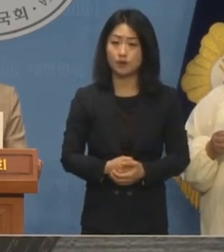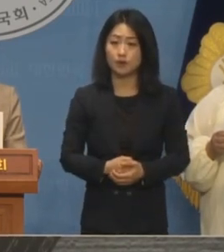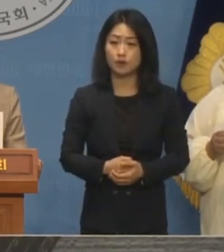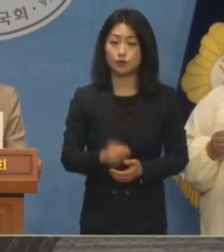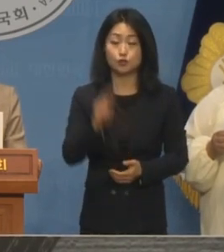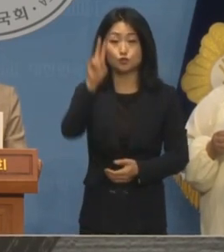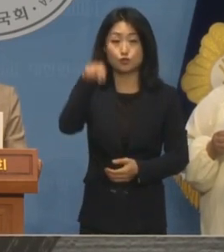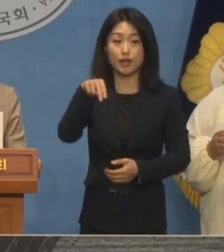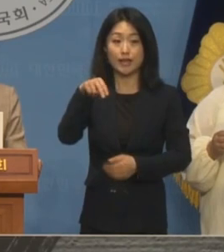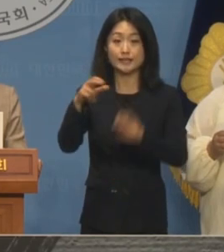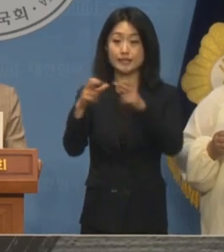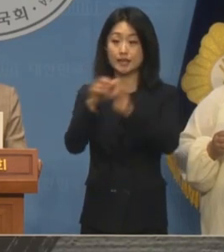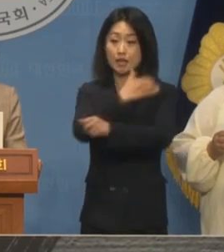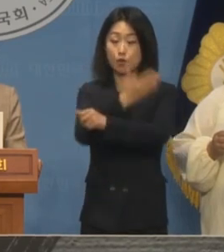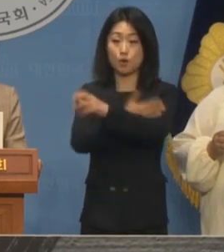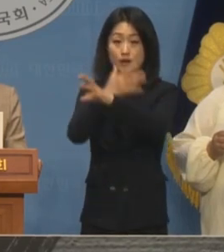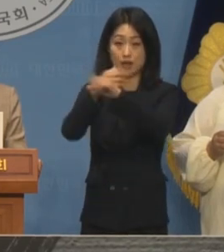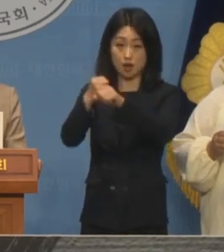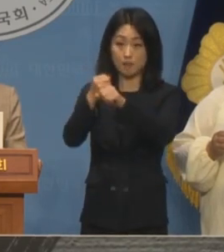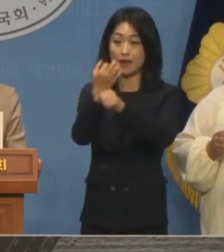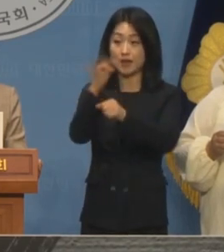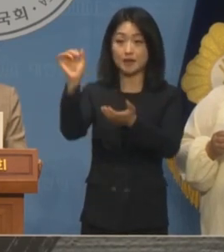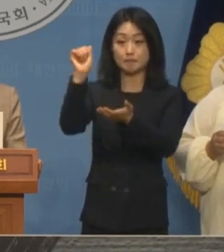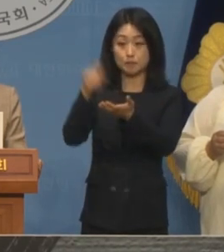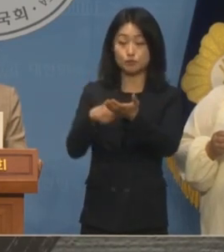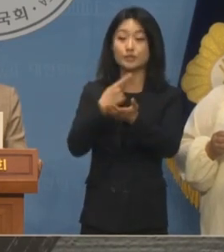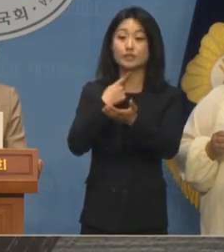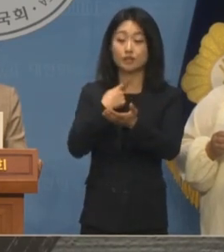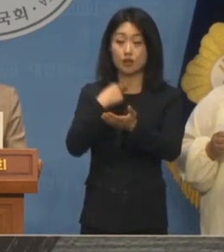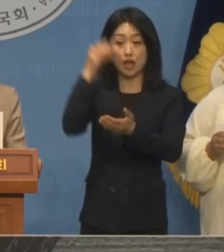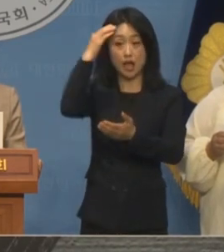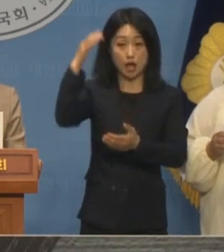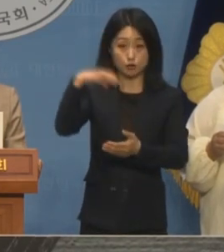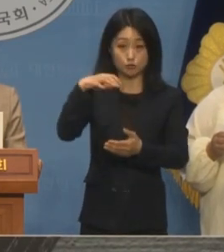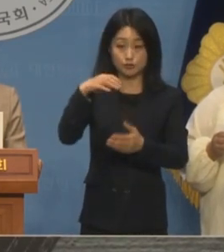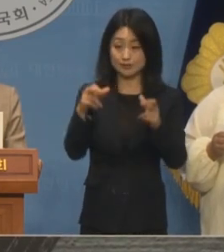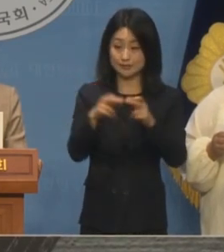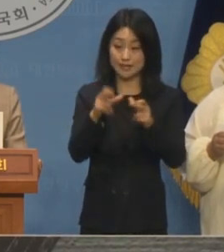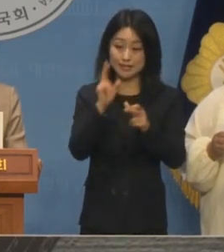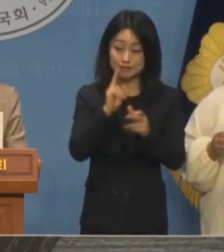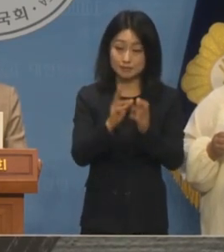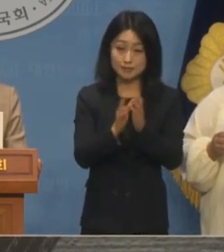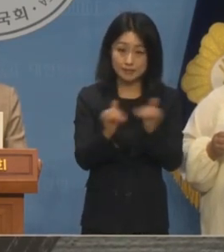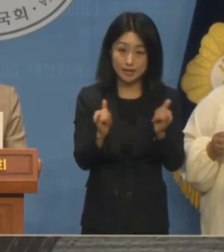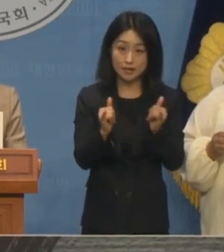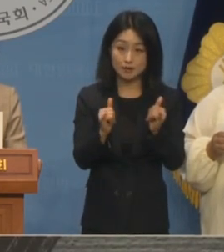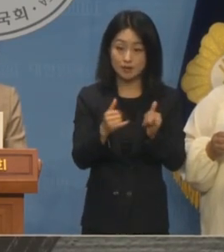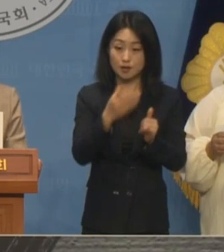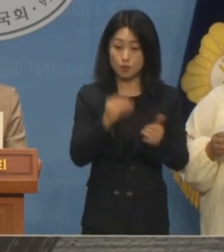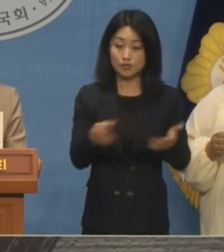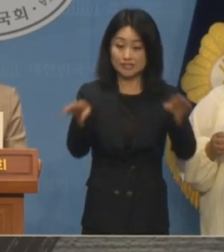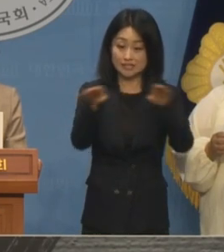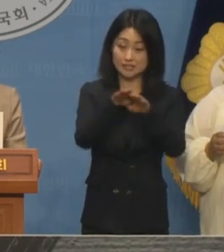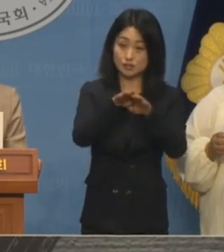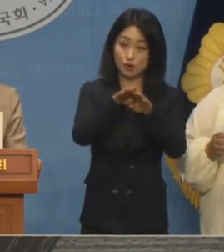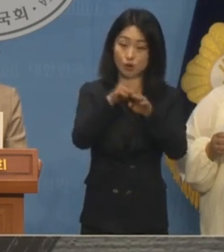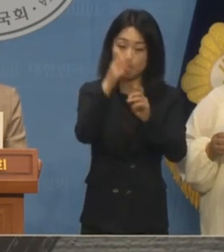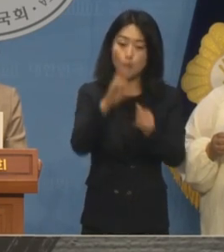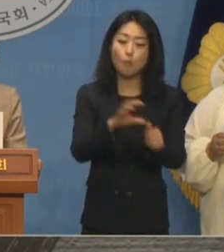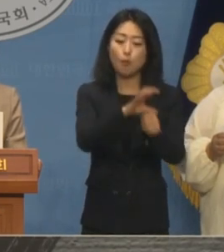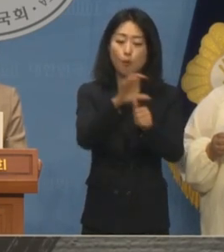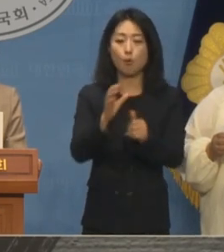유엔 장애인 권리 협약을 비준한 국가에서 중증 장애인들은 시설 보호가 더